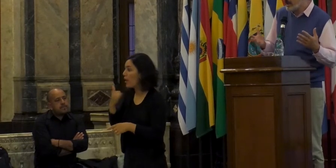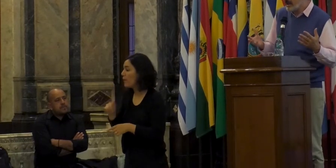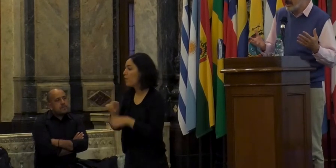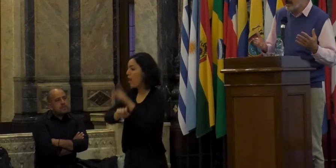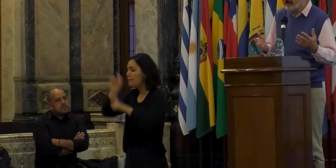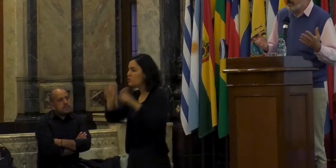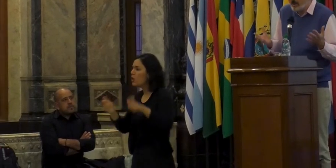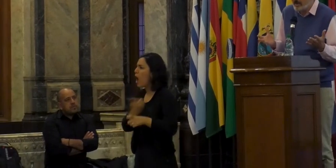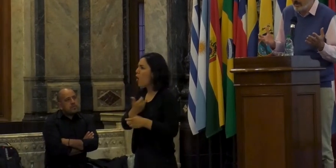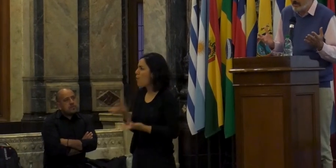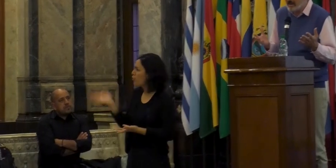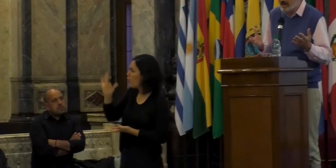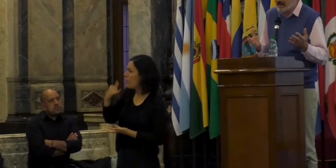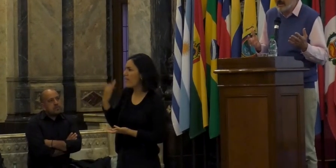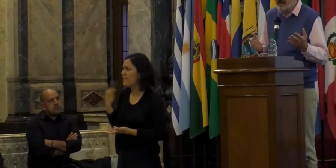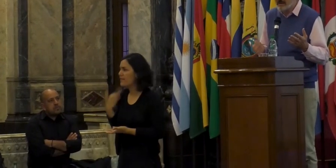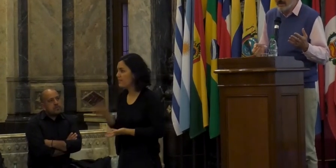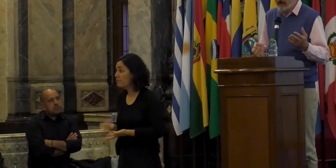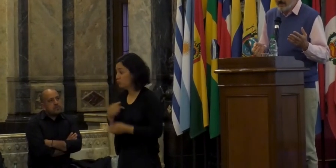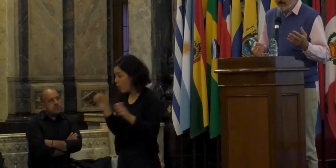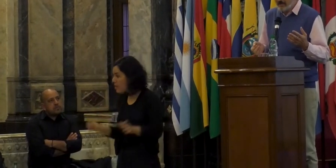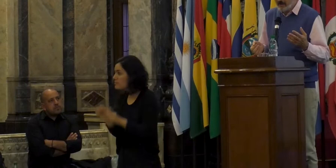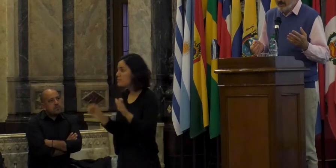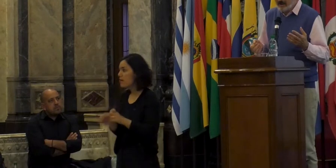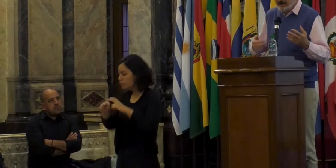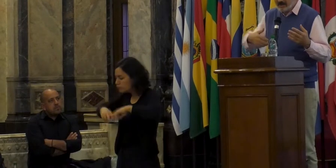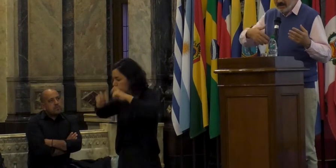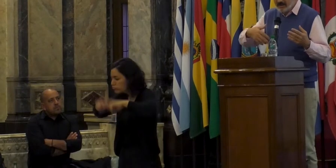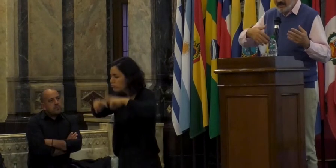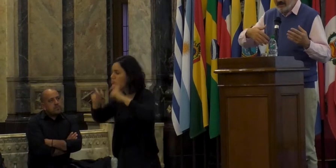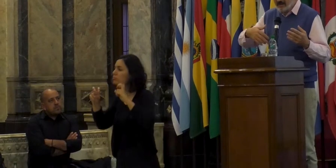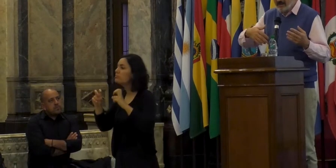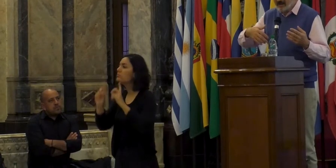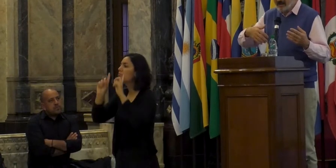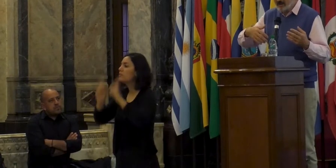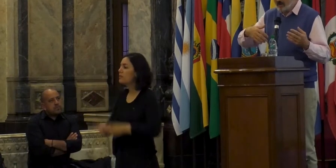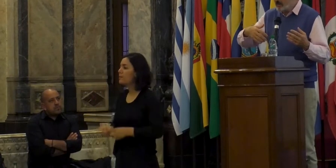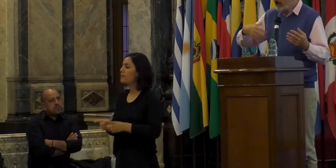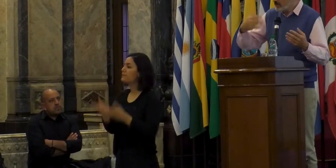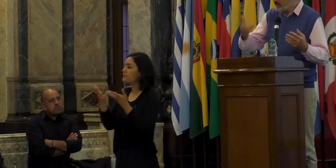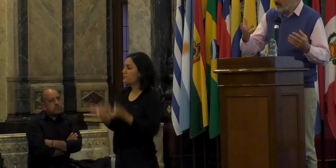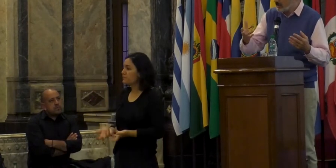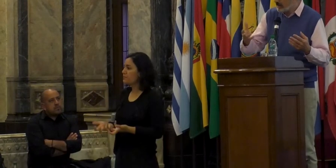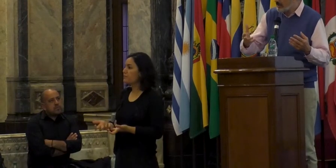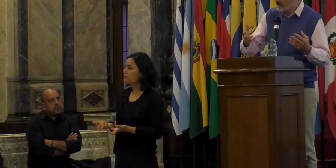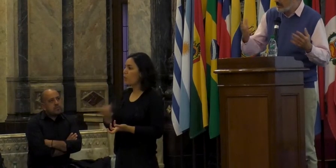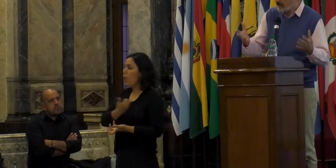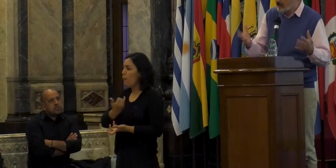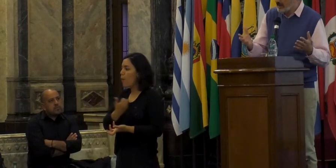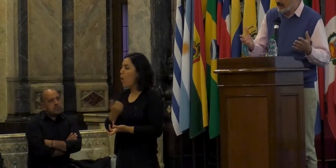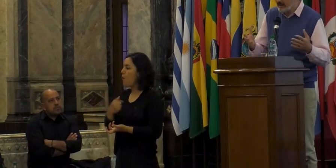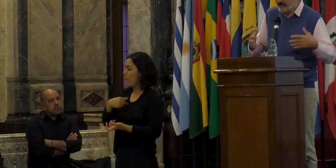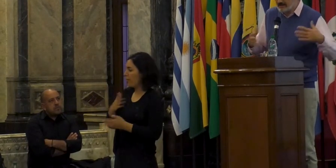vida cotidiana que he podido empezar a hacer. Voy a tratar de ver cómo podemos interrogar nuestra